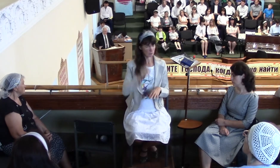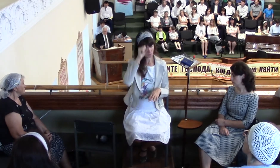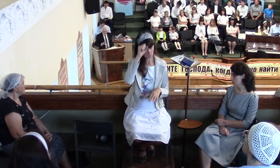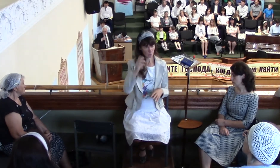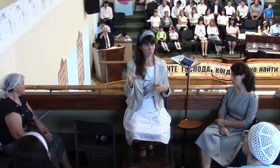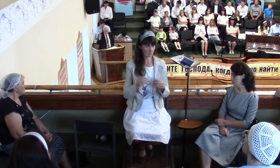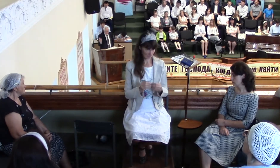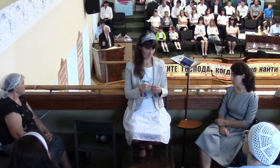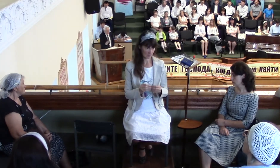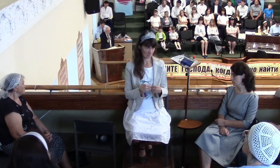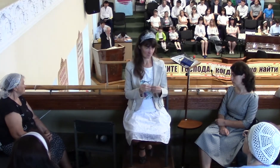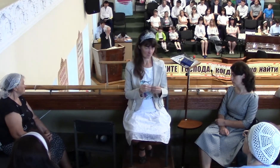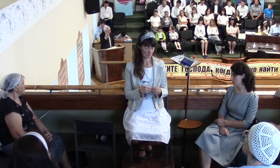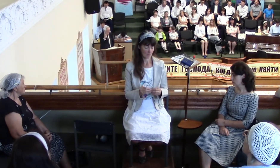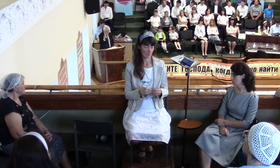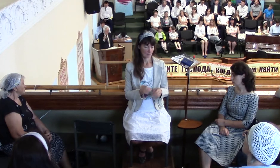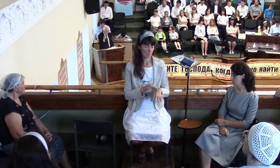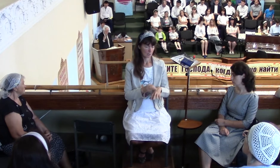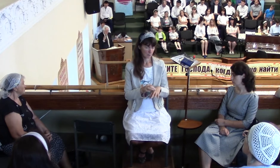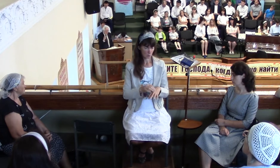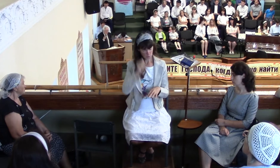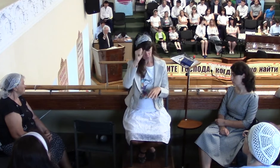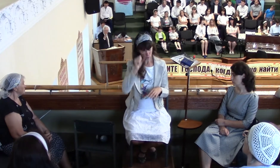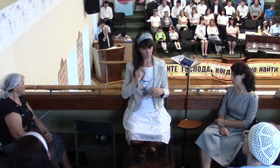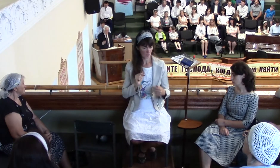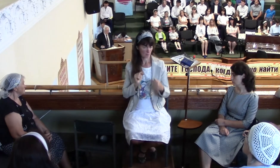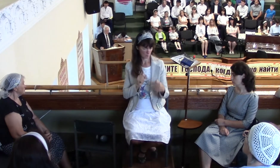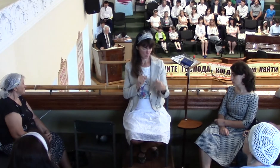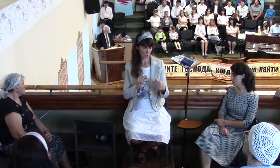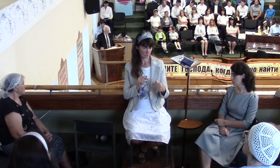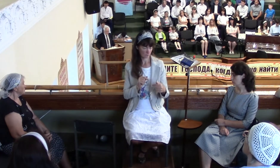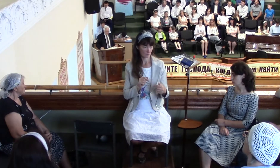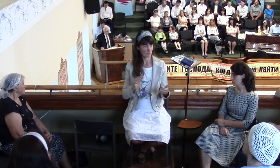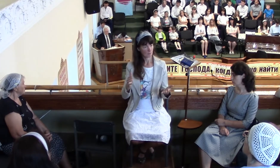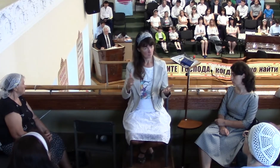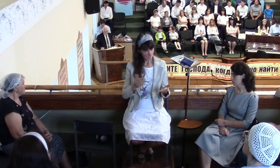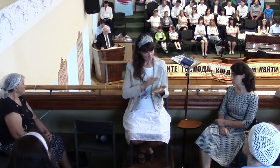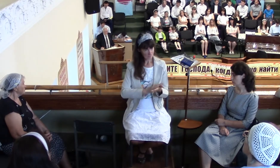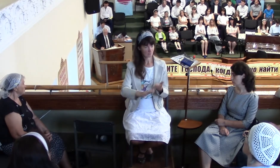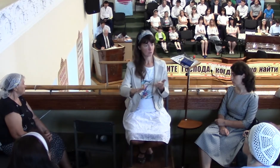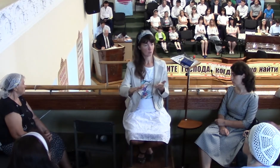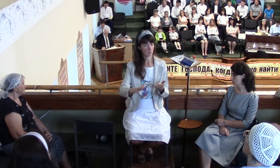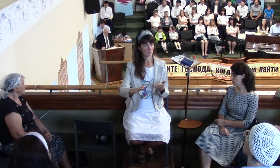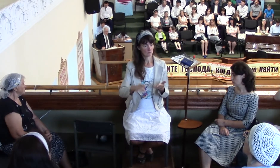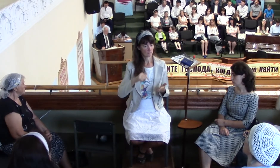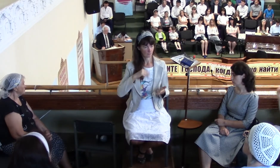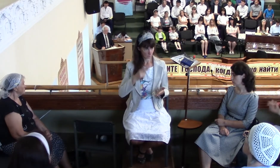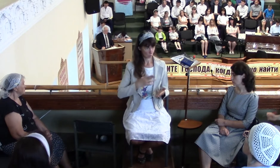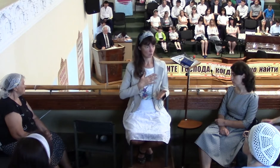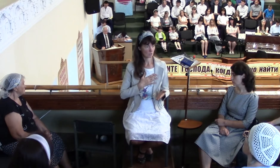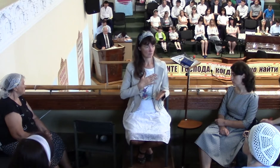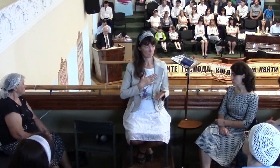день, круглые сутки сражается с нами, с нашим духом. Первое, это второе